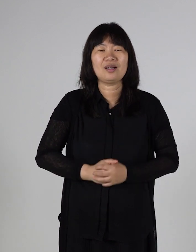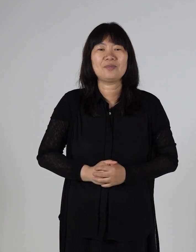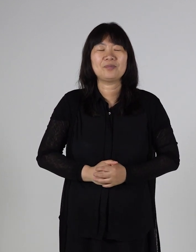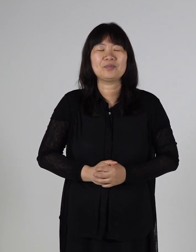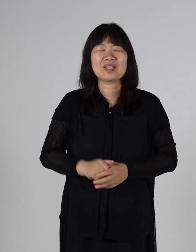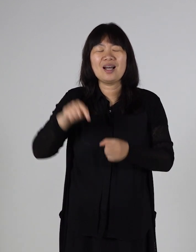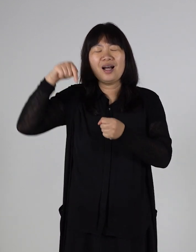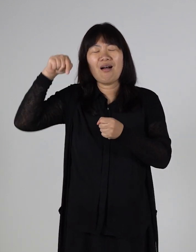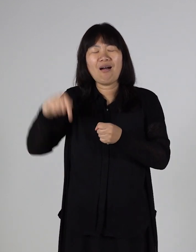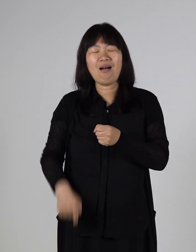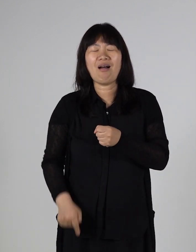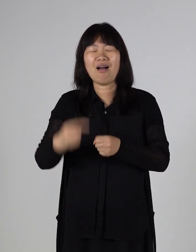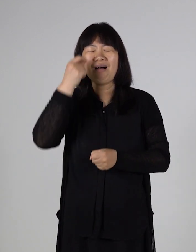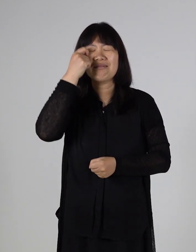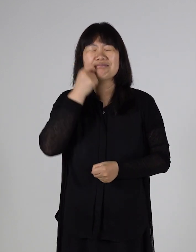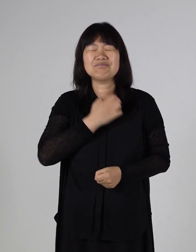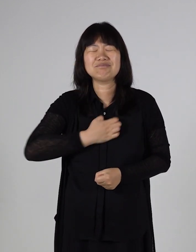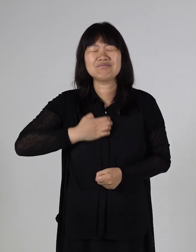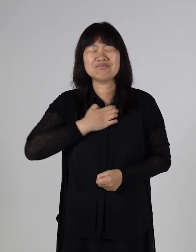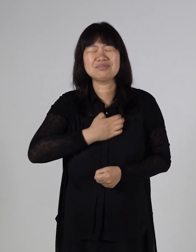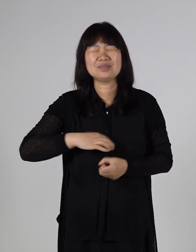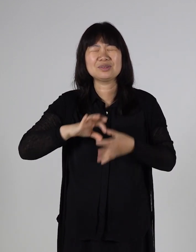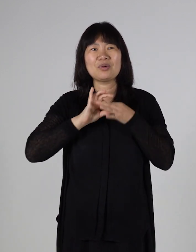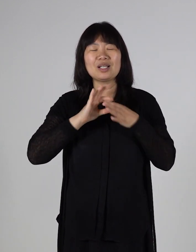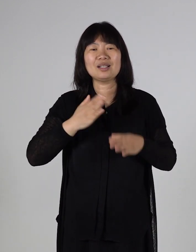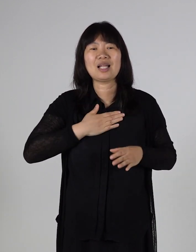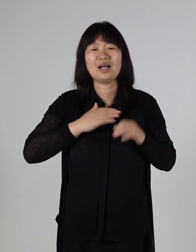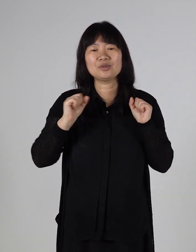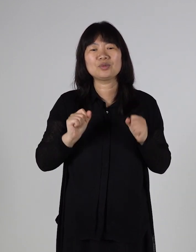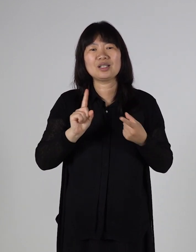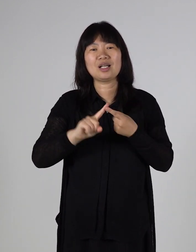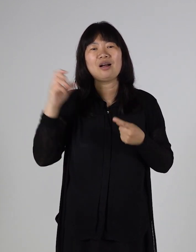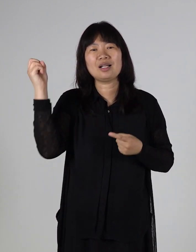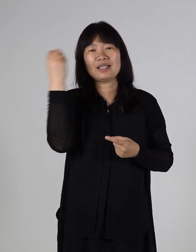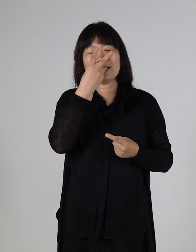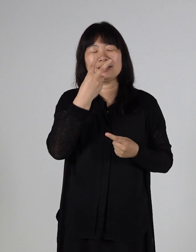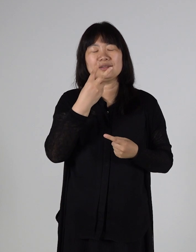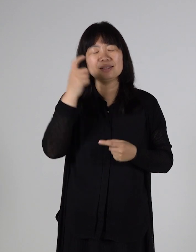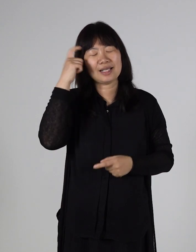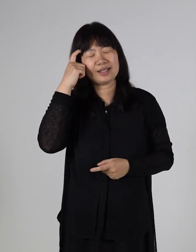그 깊은 슬픔의 시효를 통해서 자기 존재를 재정의하죠.